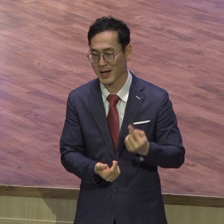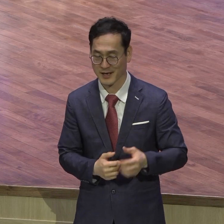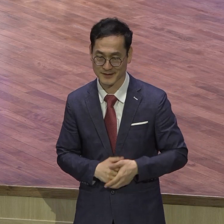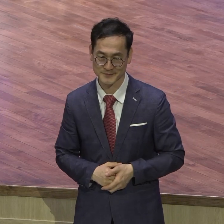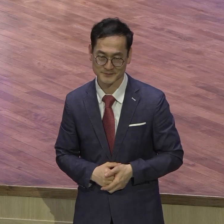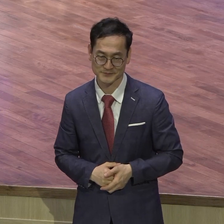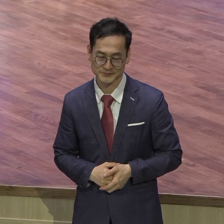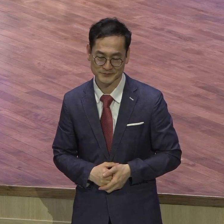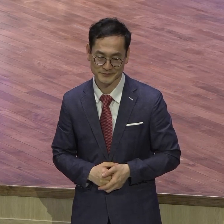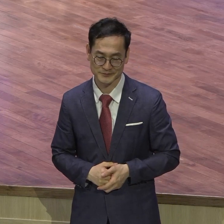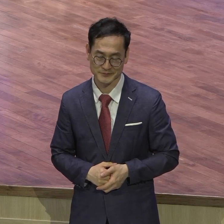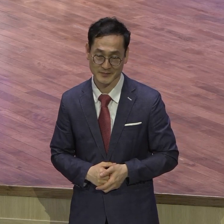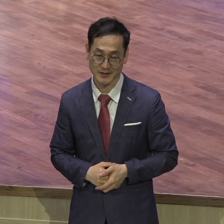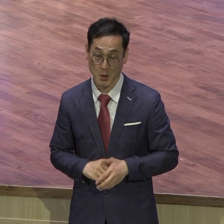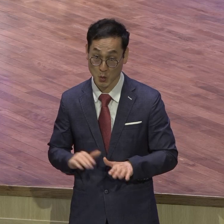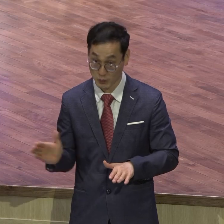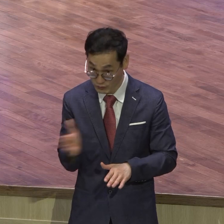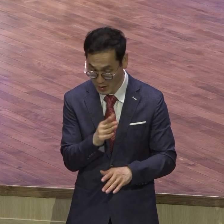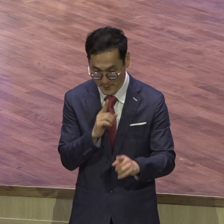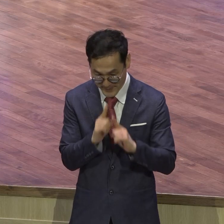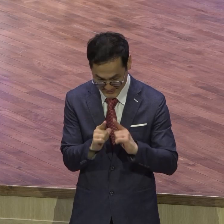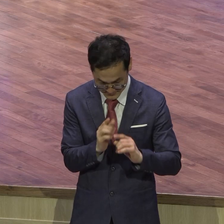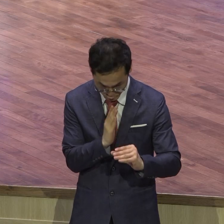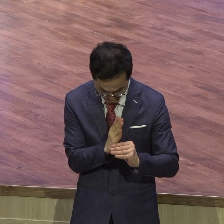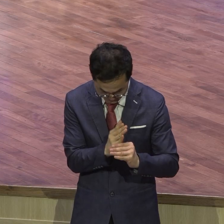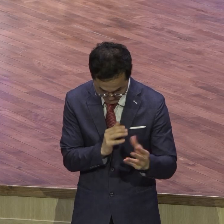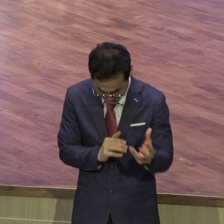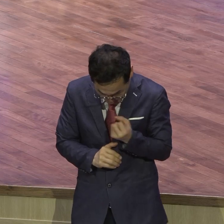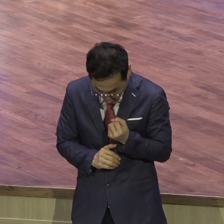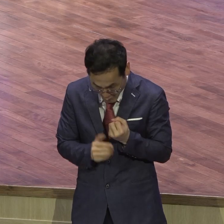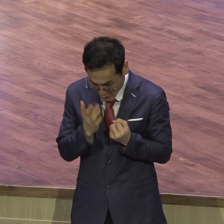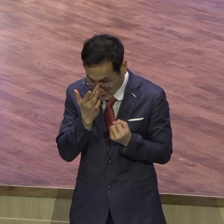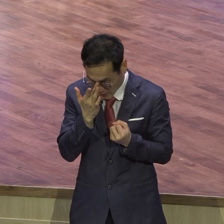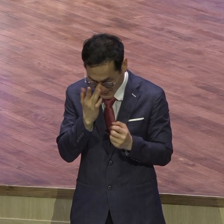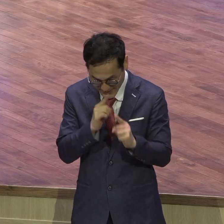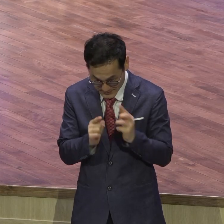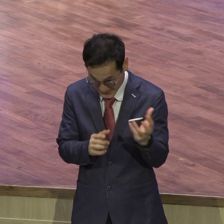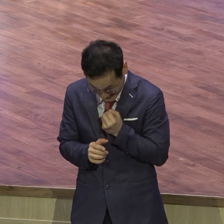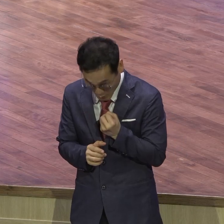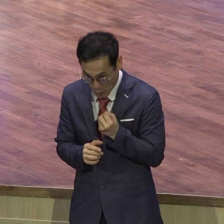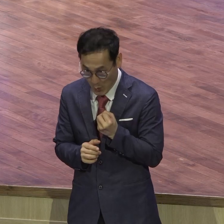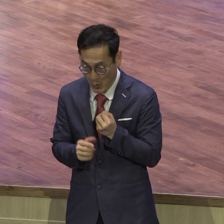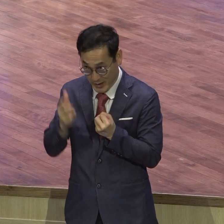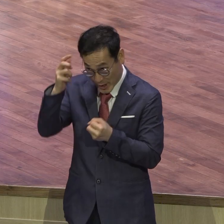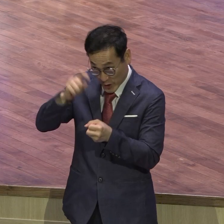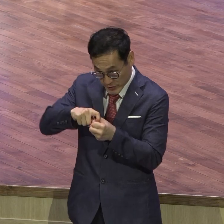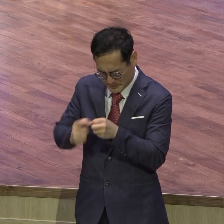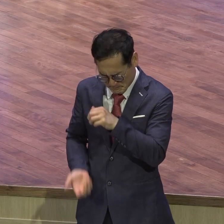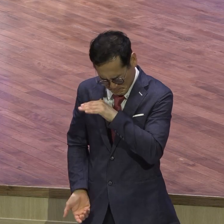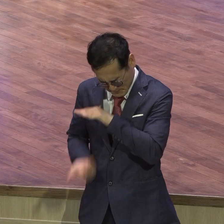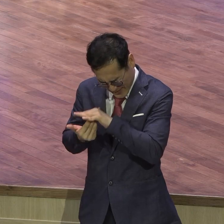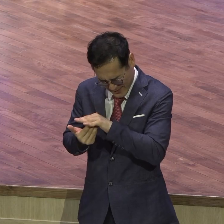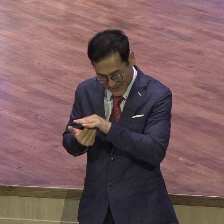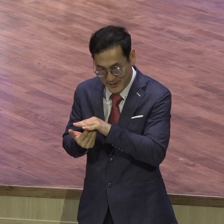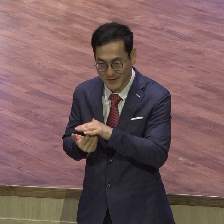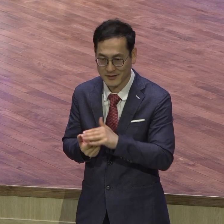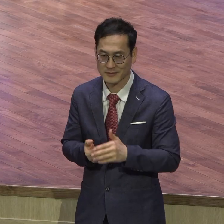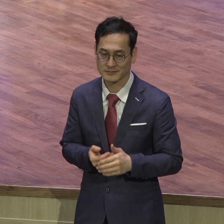하나님 앞에 오늘부터 말씀 순종해서 영적 썸잇되기 바랍니다 우리